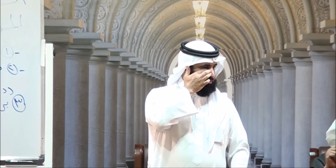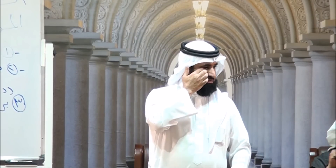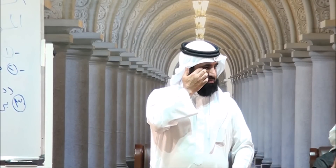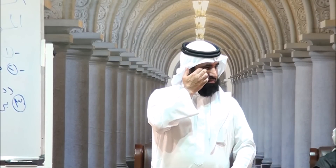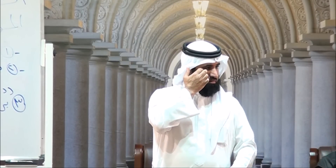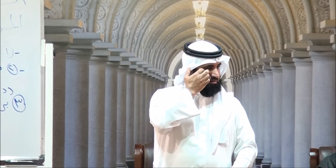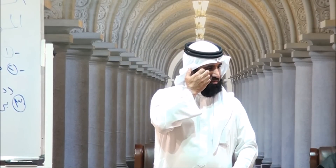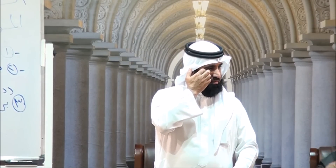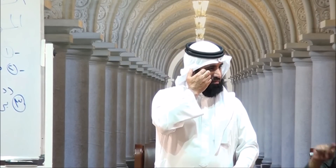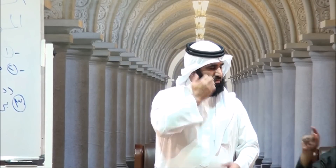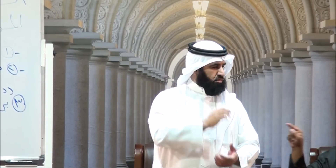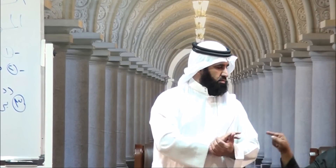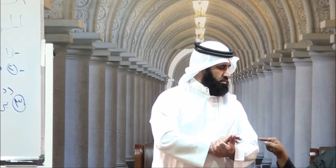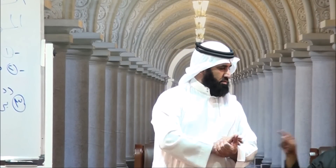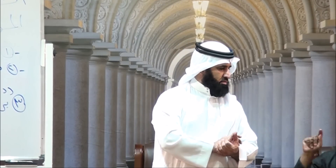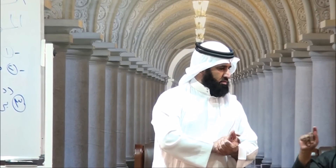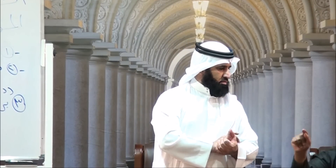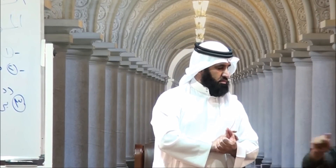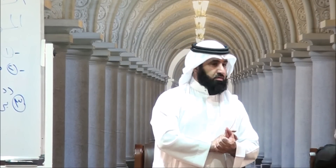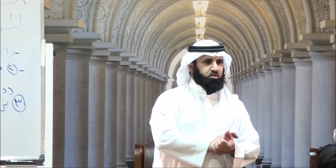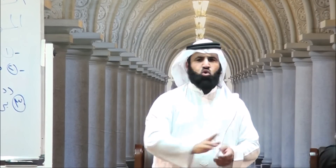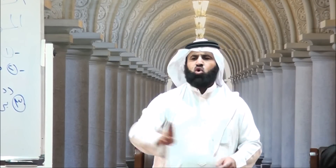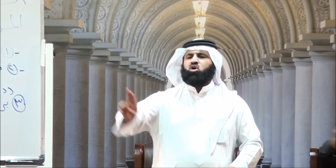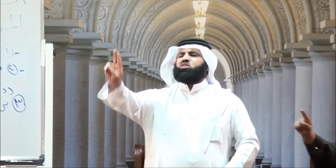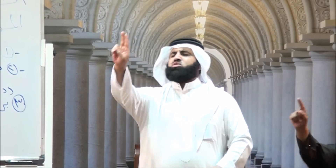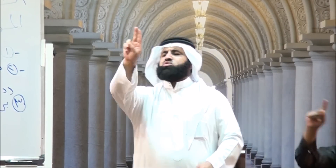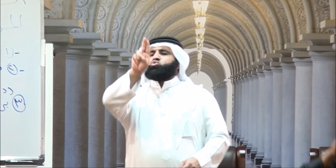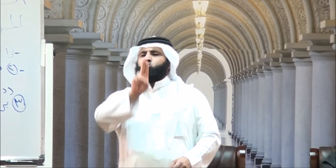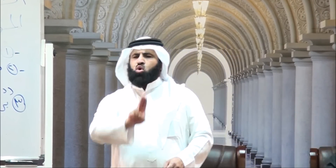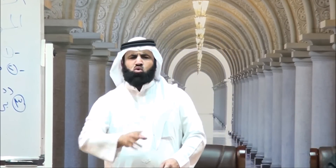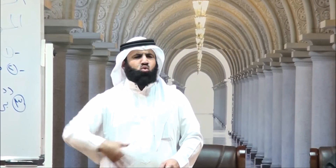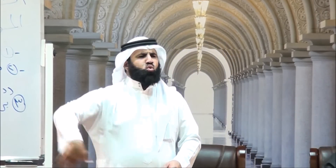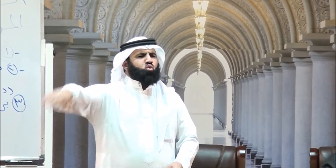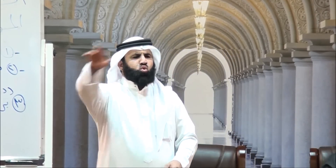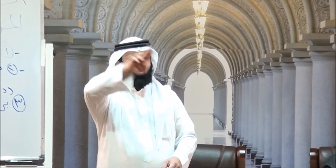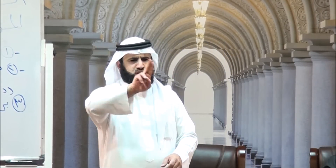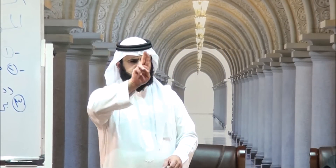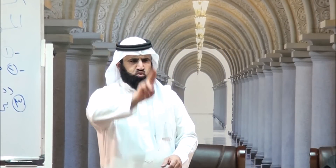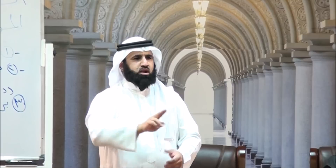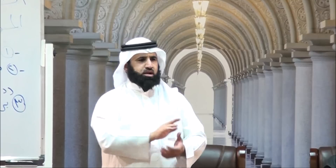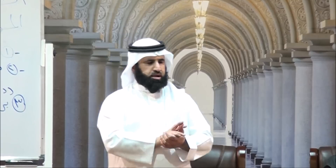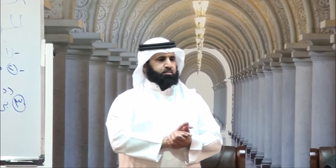وفي شيء الآن سؤال لهم جميعا،